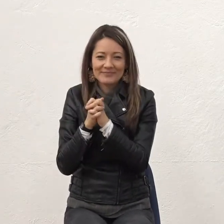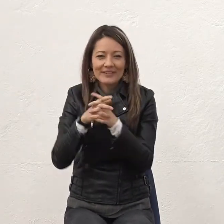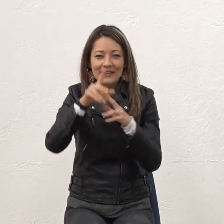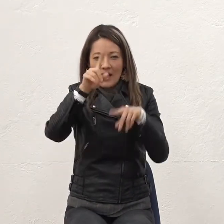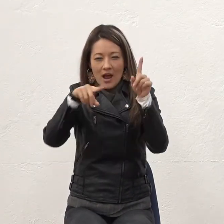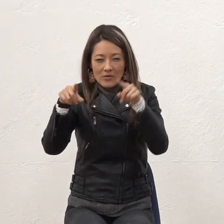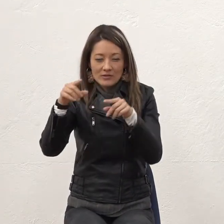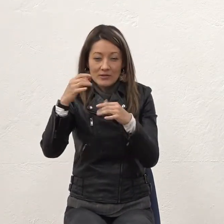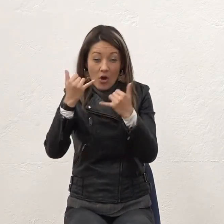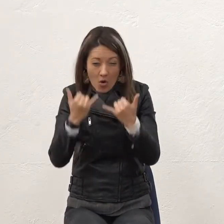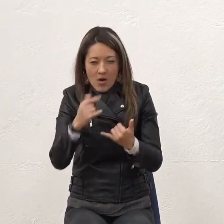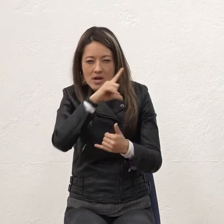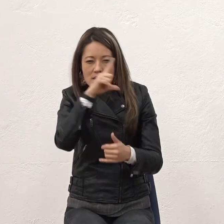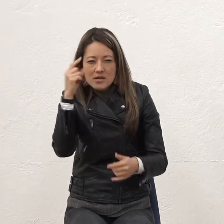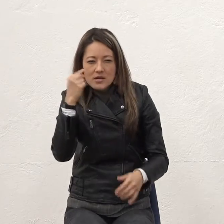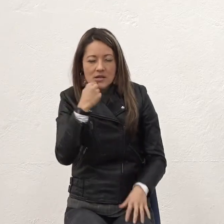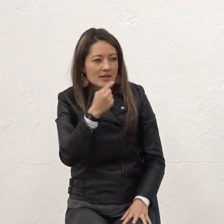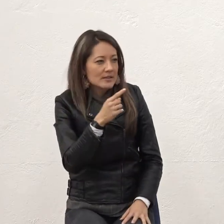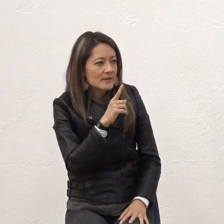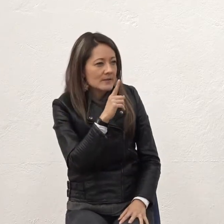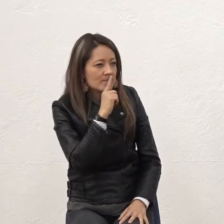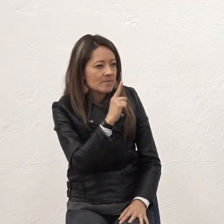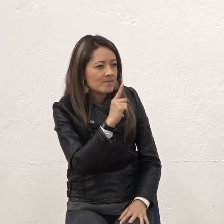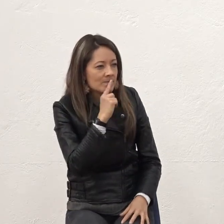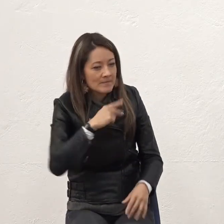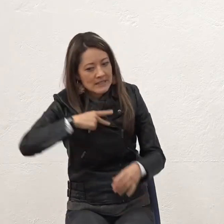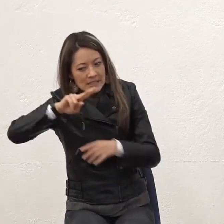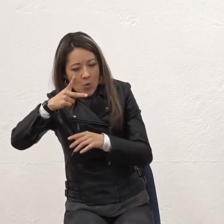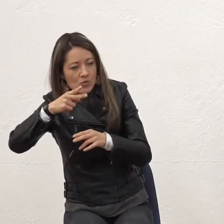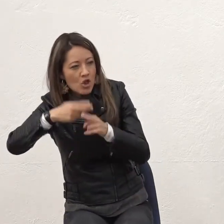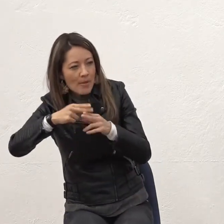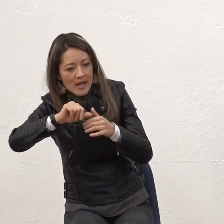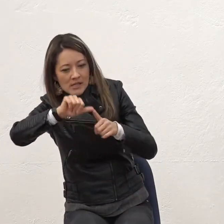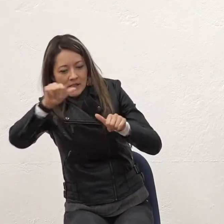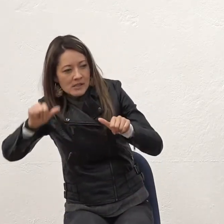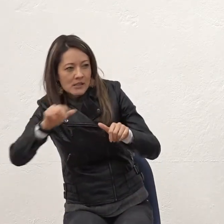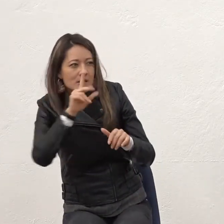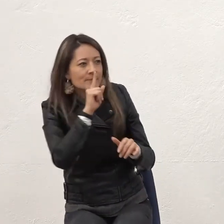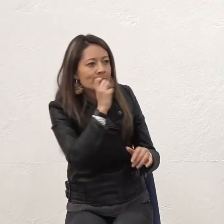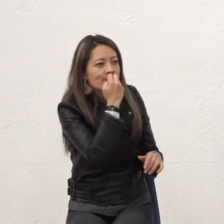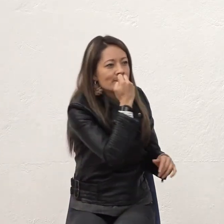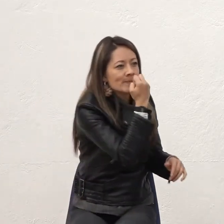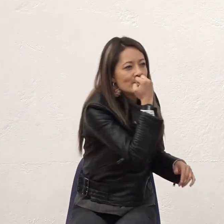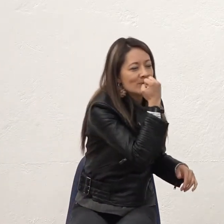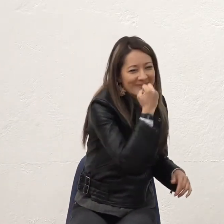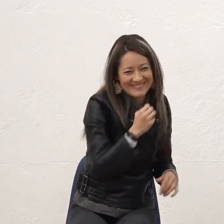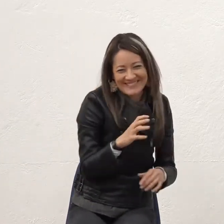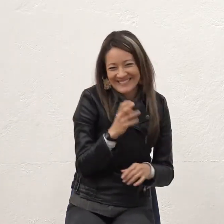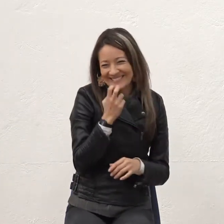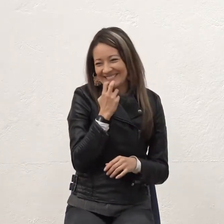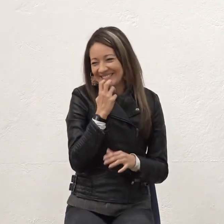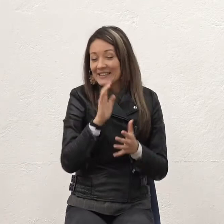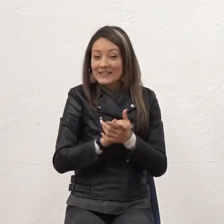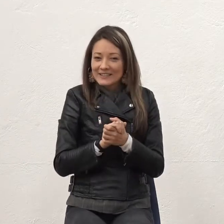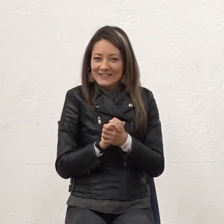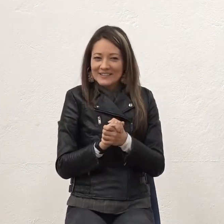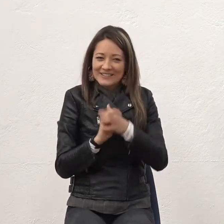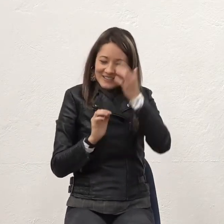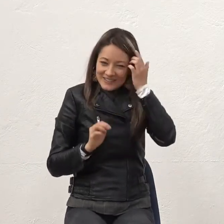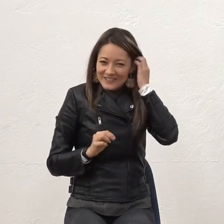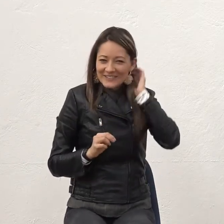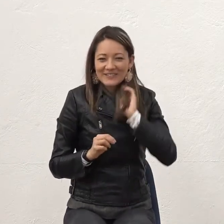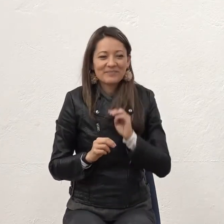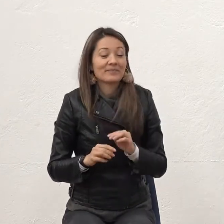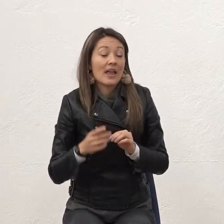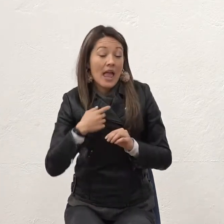Linda estará diciendo que mi mamá no diga mi segundo nombre. Por favor, Dios, que mi mamá no diga el segundo nombre. El primero lo escogió Orlando,